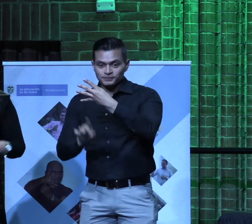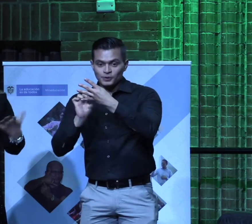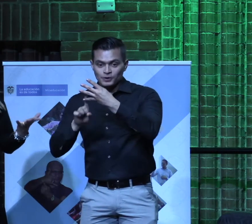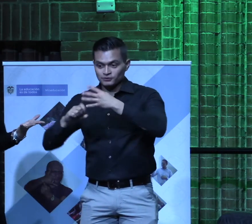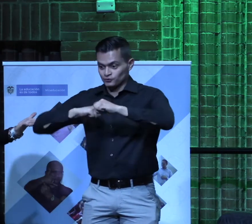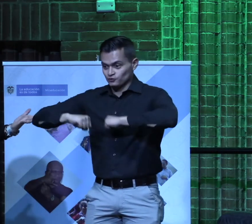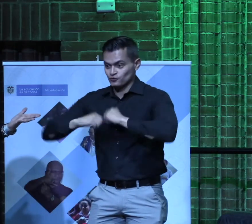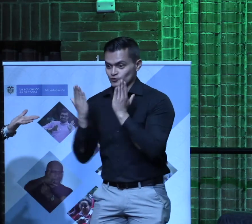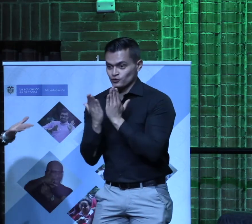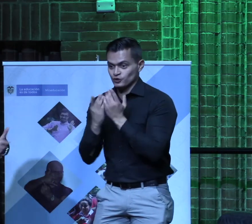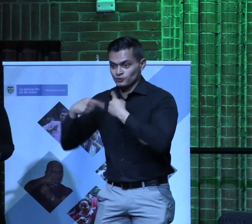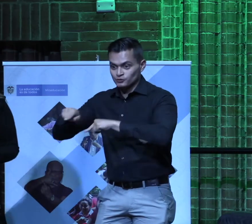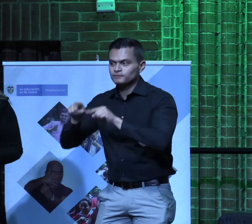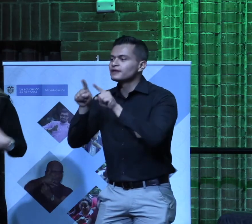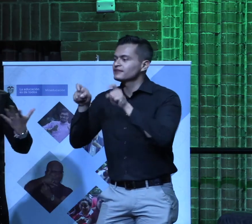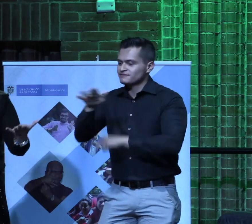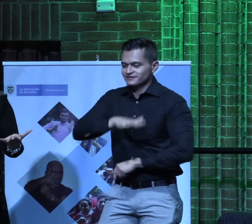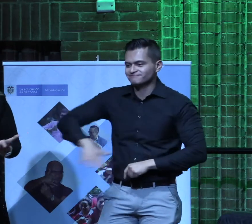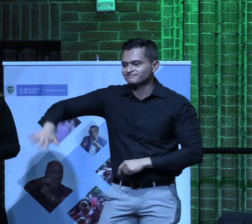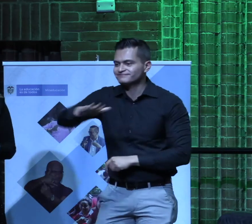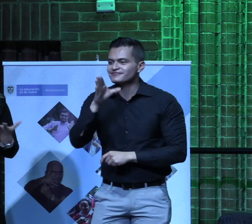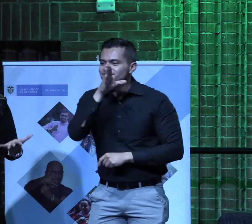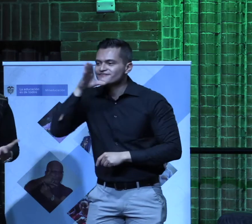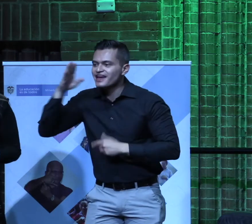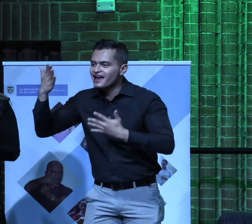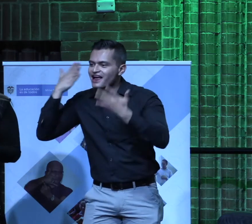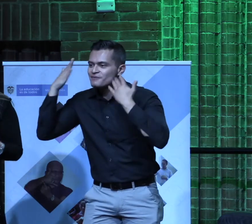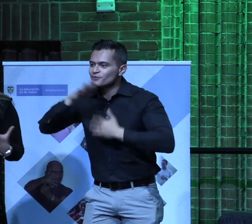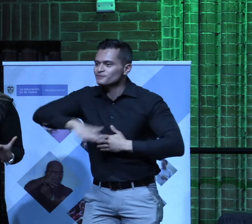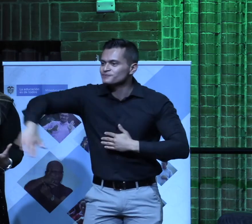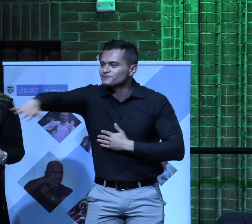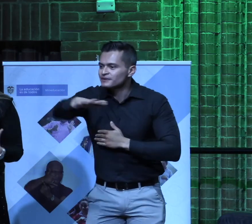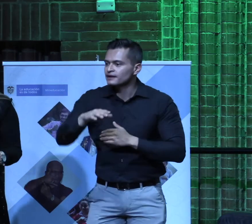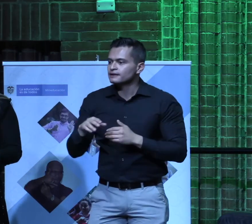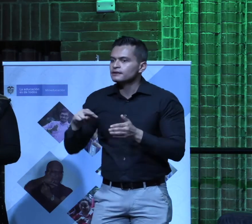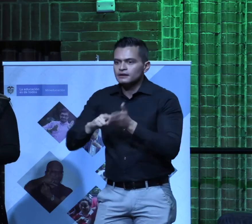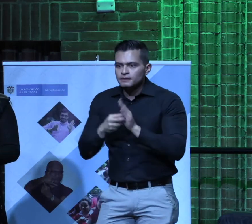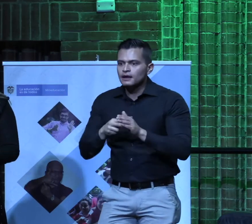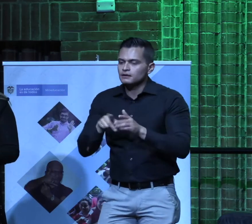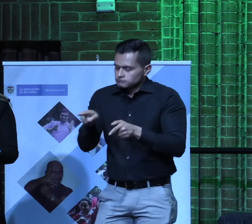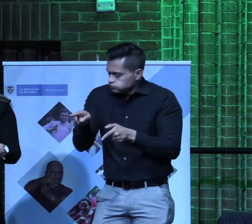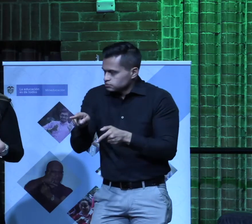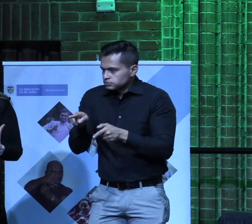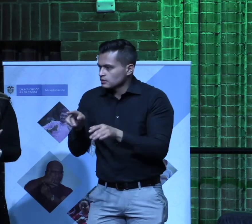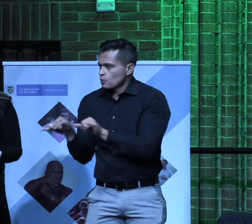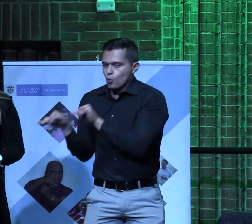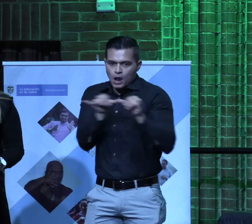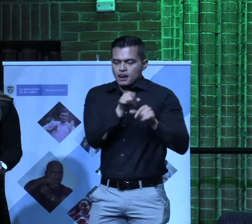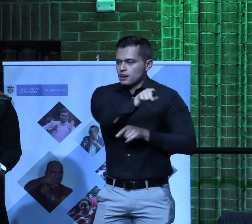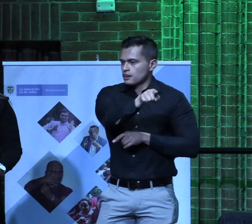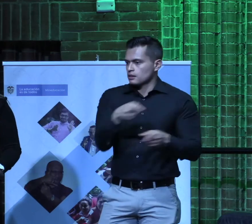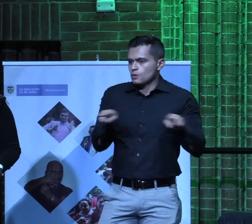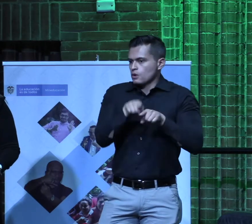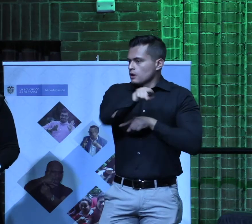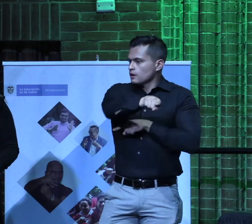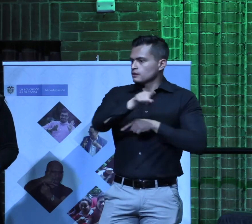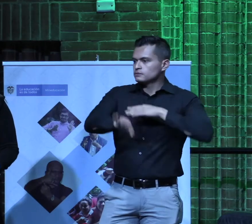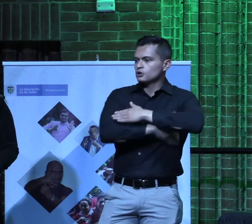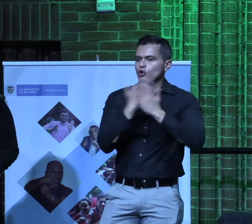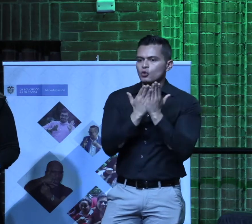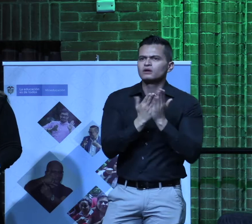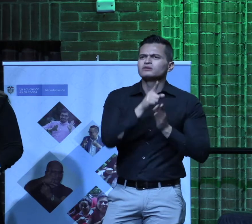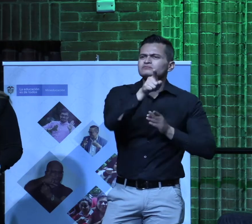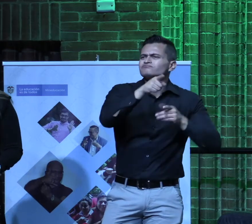gestión educativa fue el componente de ruralidad. Aquí, como les decía en un principio, nos estamos haciendo las mismas preguntas del Ministerio de Educación. ¿Cómo llegar a la ruralidad